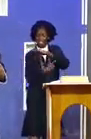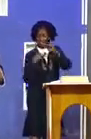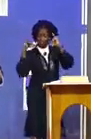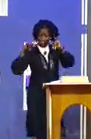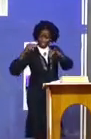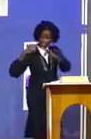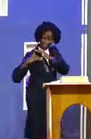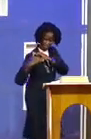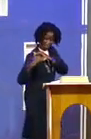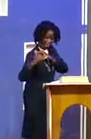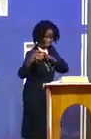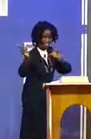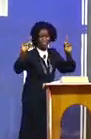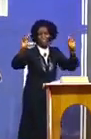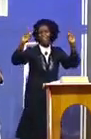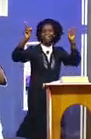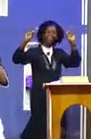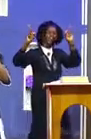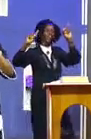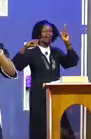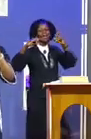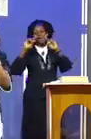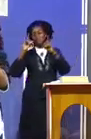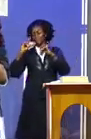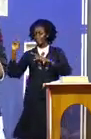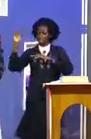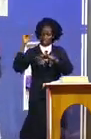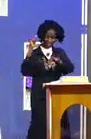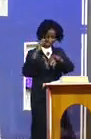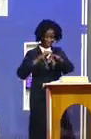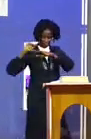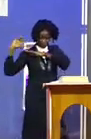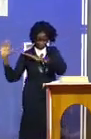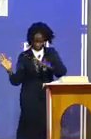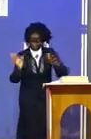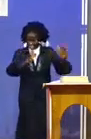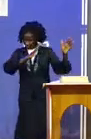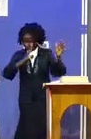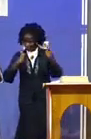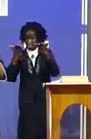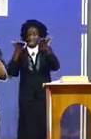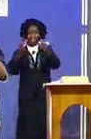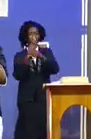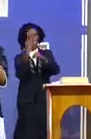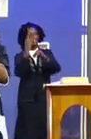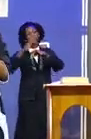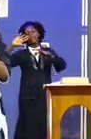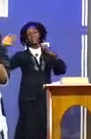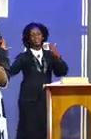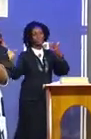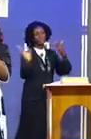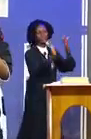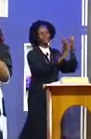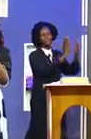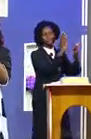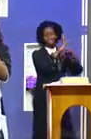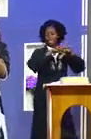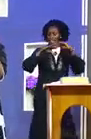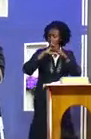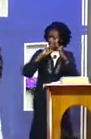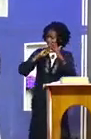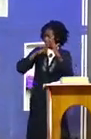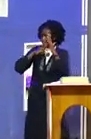si aluberera na ye Sera vio muyaga Vivamo ne vimana ne